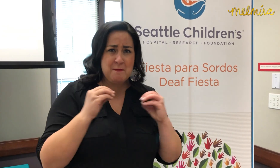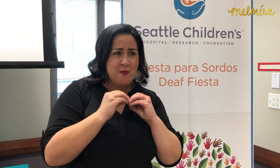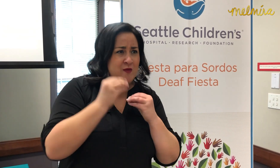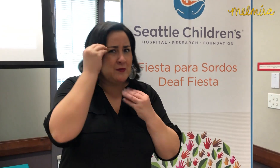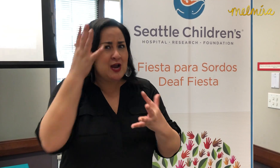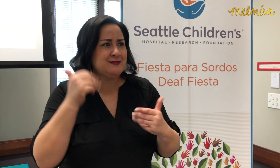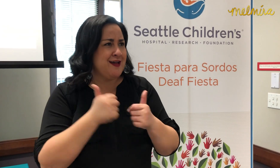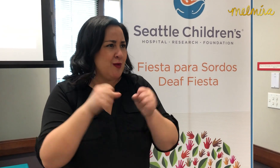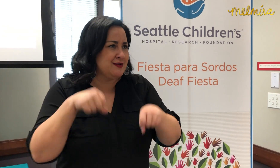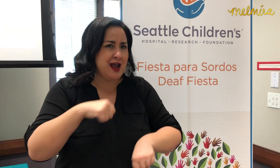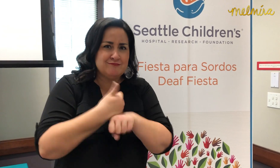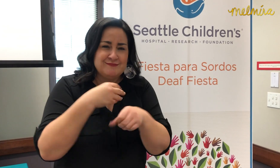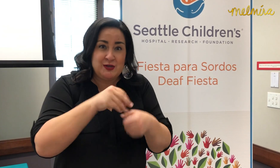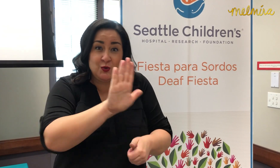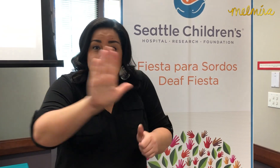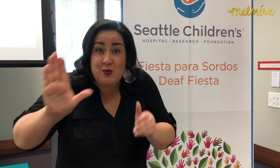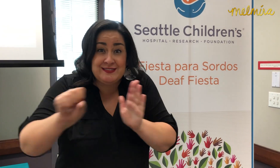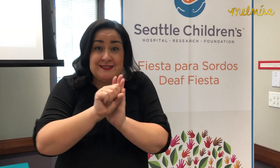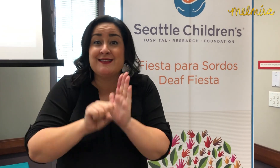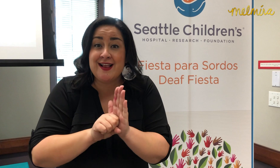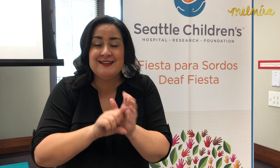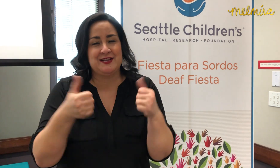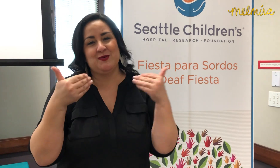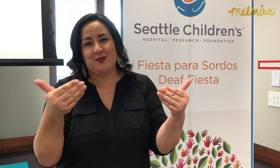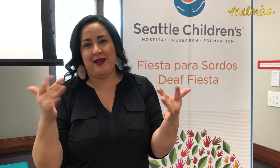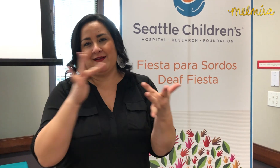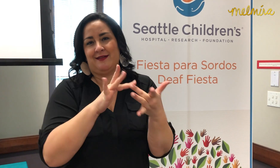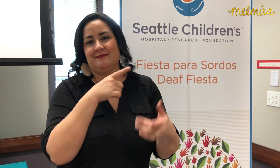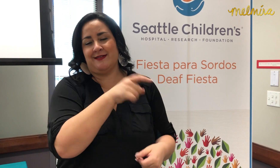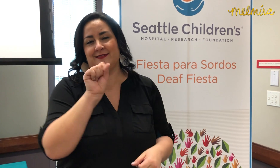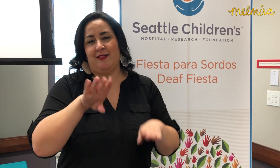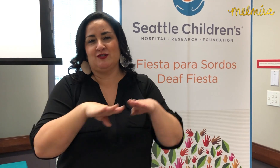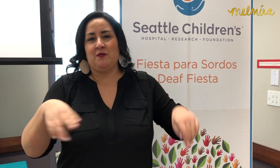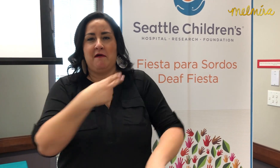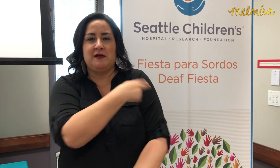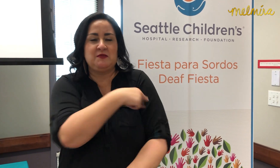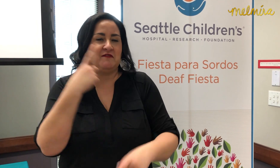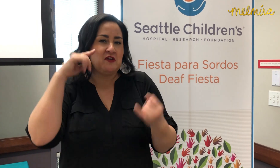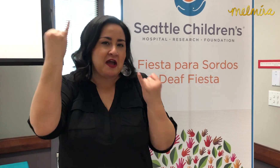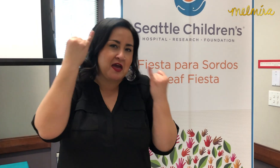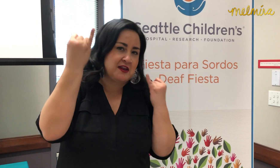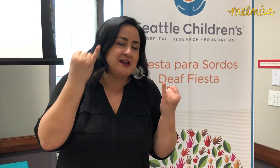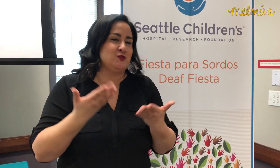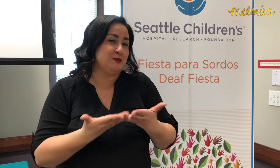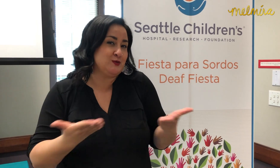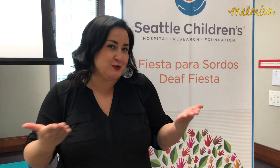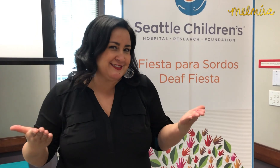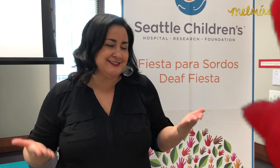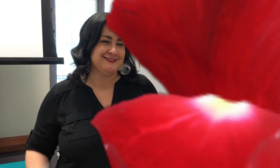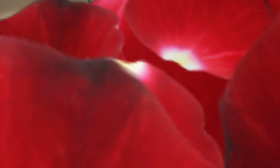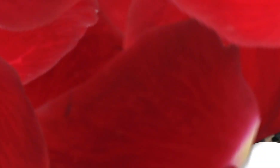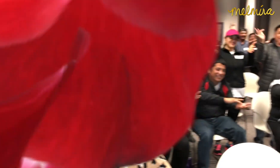y es el grupo de Melissa. Y usted la va a ayudar a hacer sus preguntas o a expresarse,